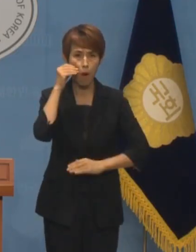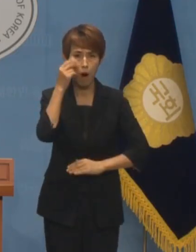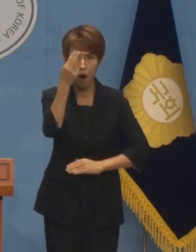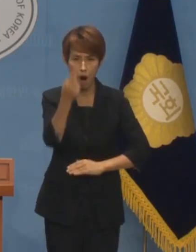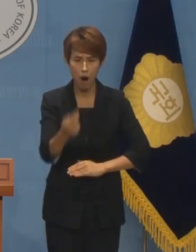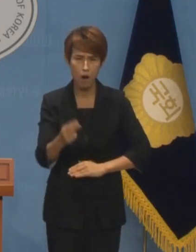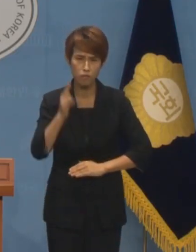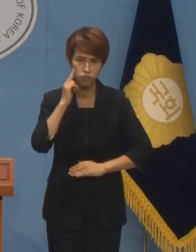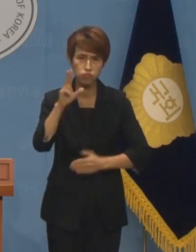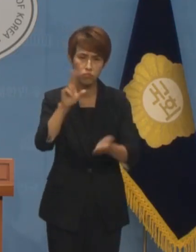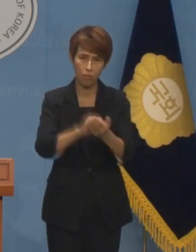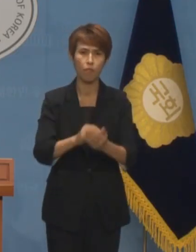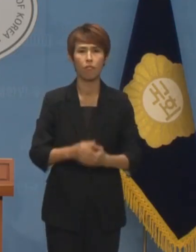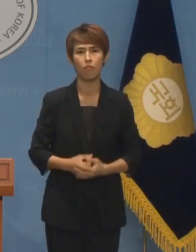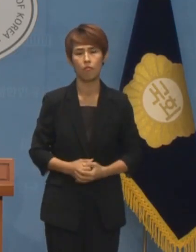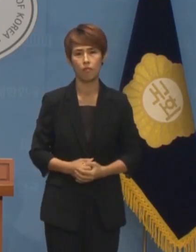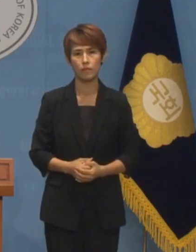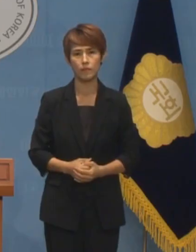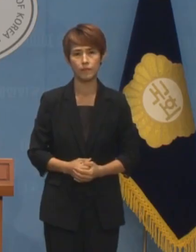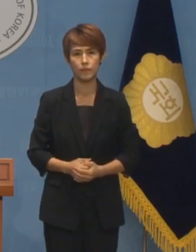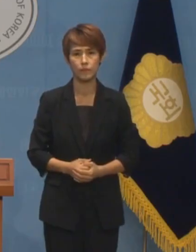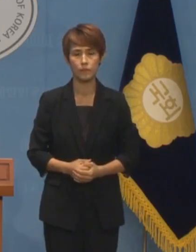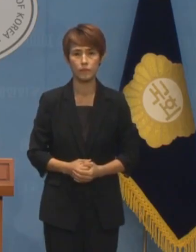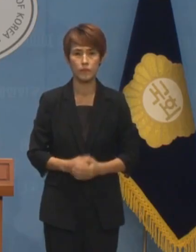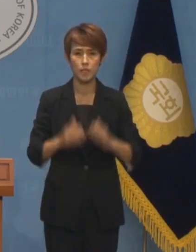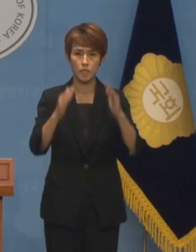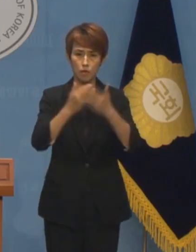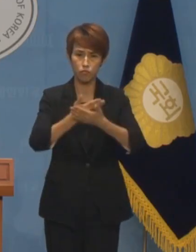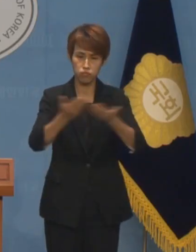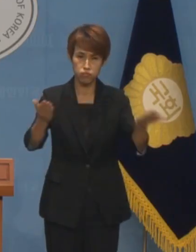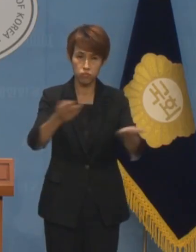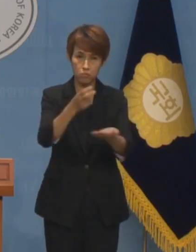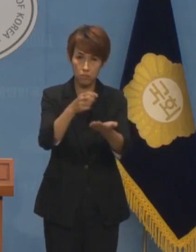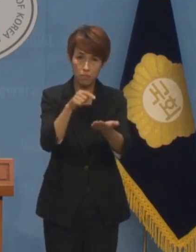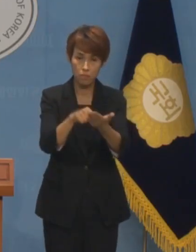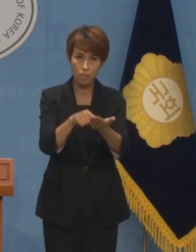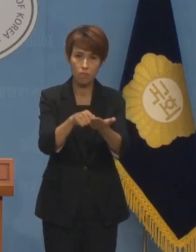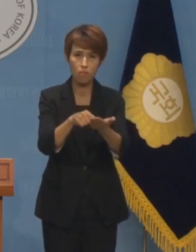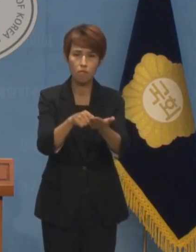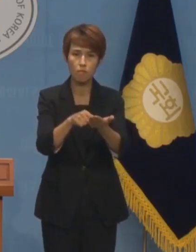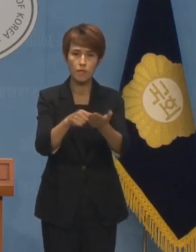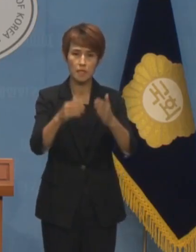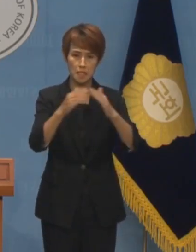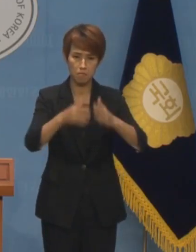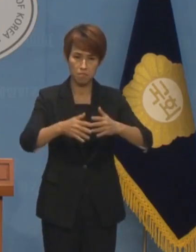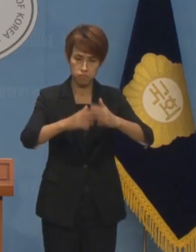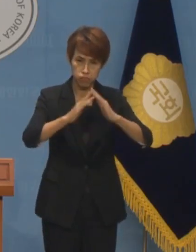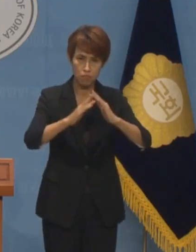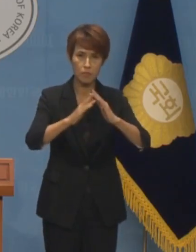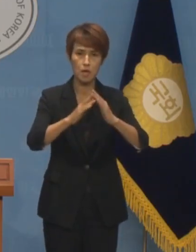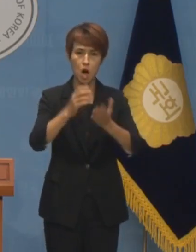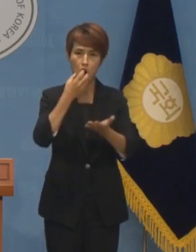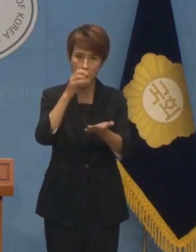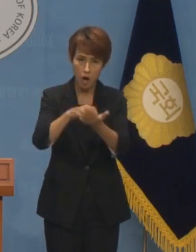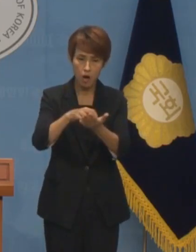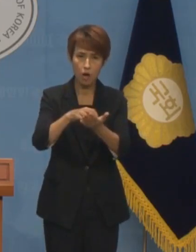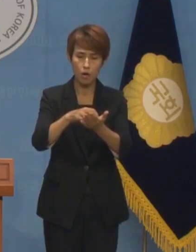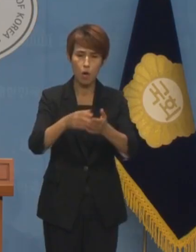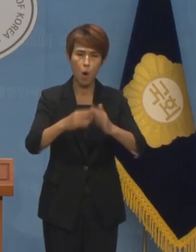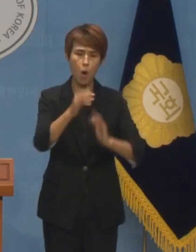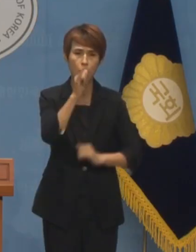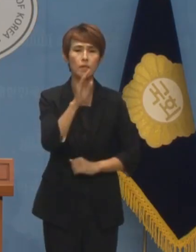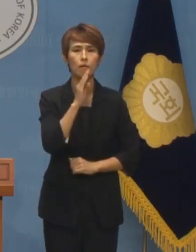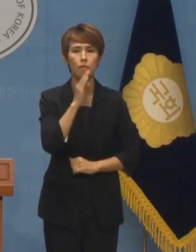악화되는 모습입니다. 주택 공급 지표 역시 착공과 분양, 준공은 일부